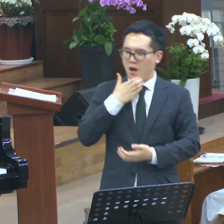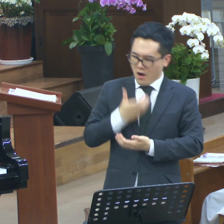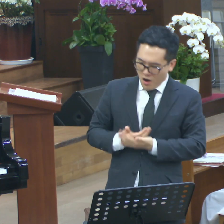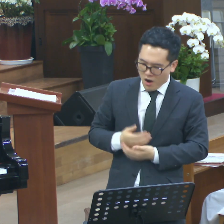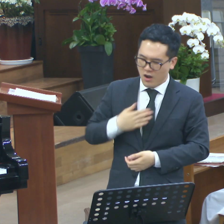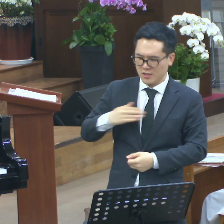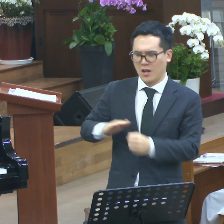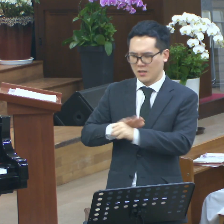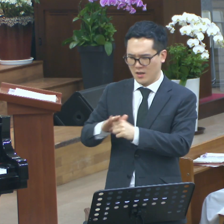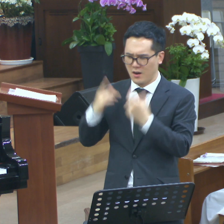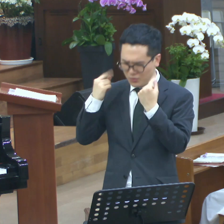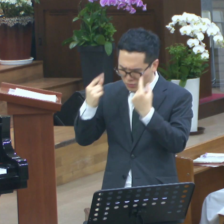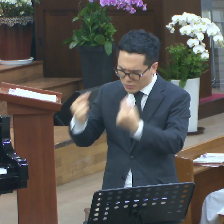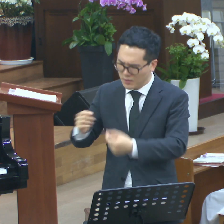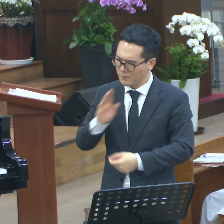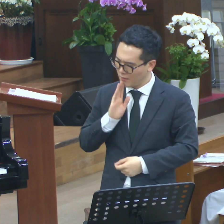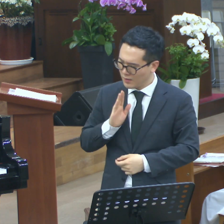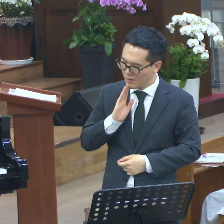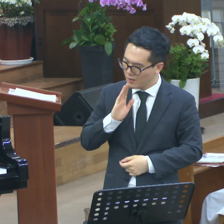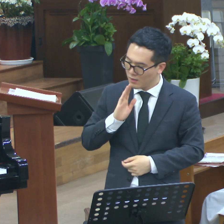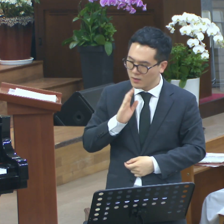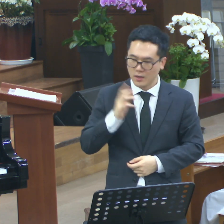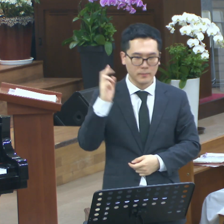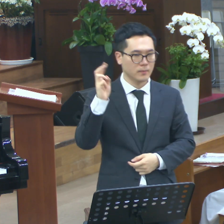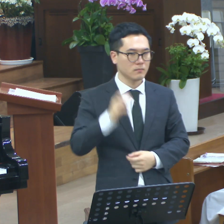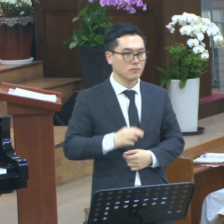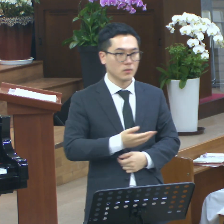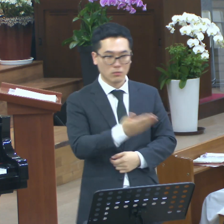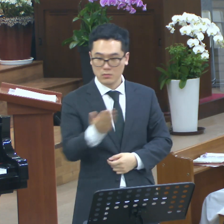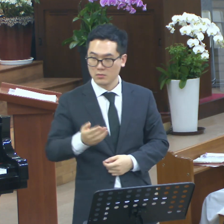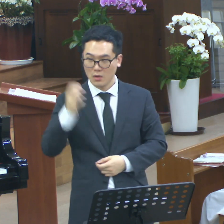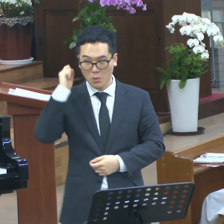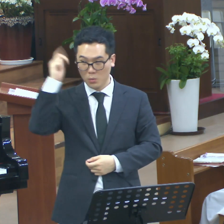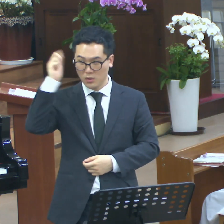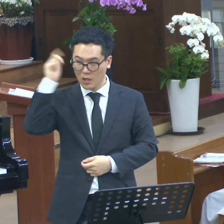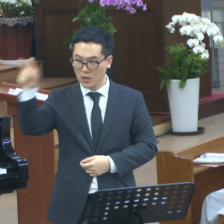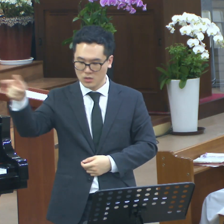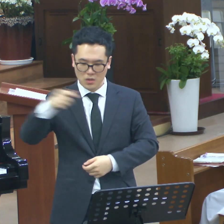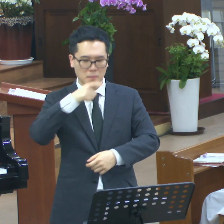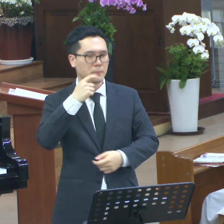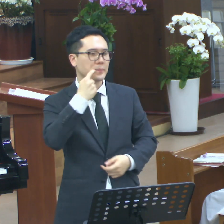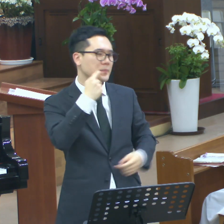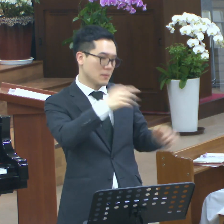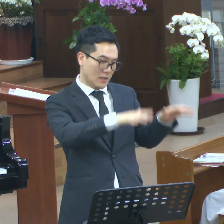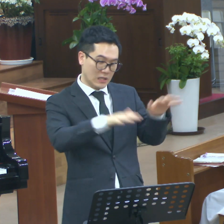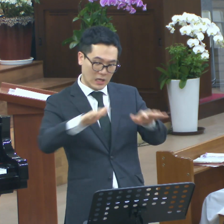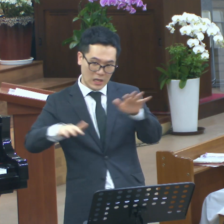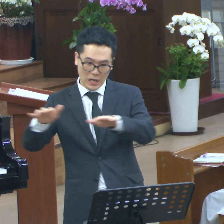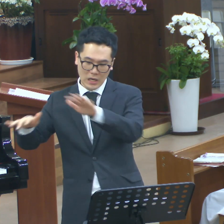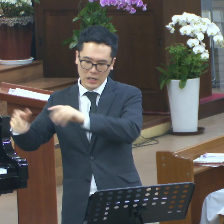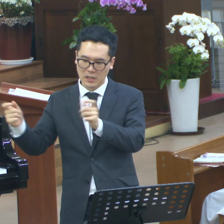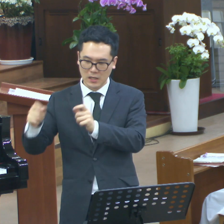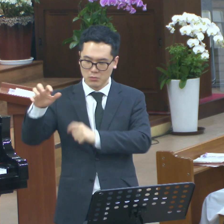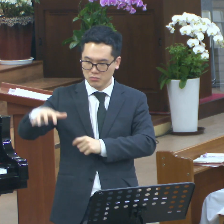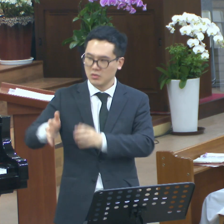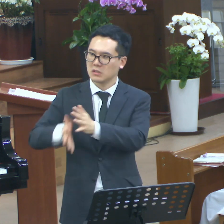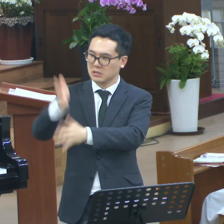이 호텔이 이 바닷가에 지어졌는데 여기가 원래 바다 매립지예요. 그래서